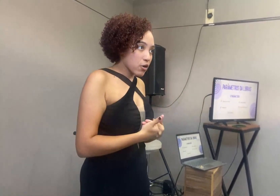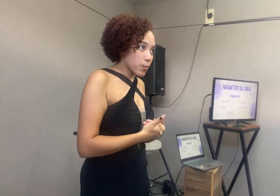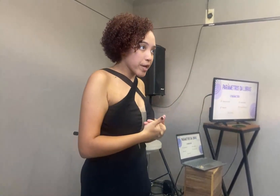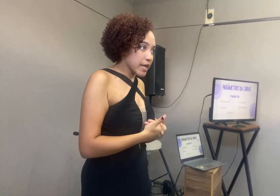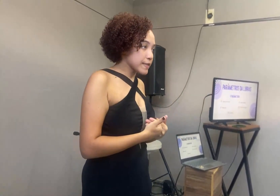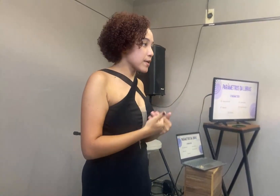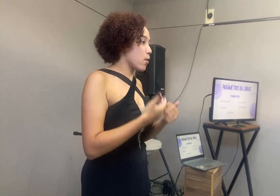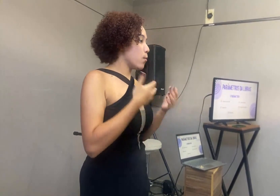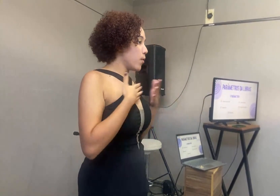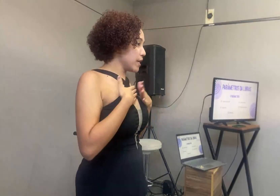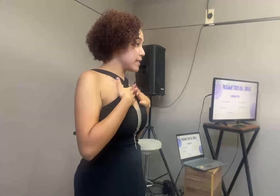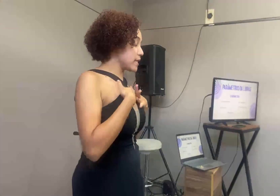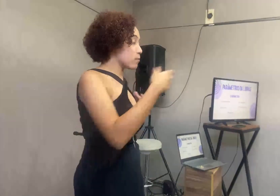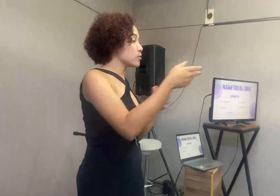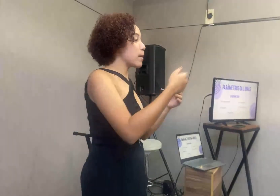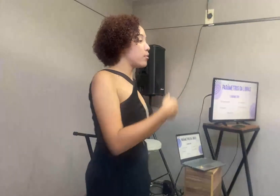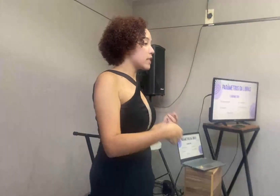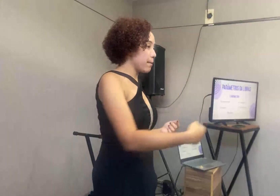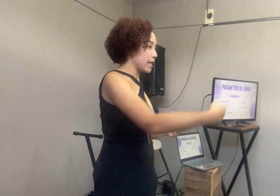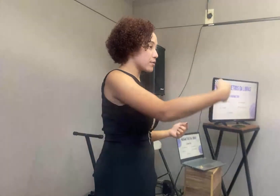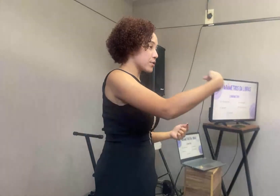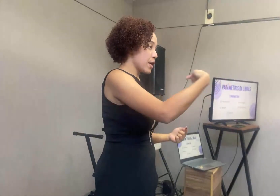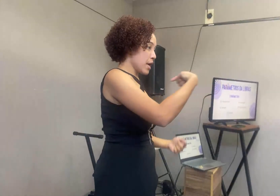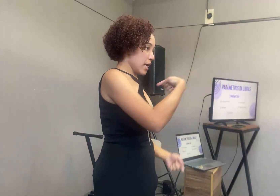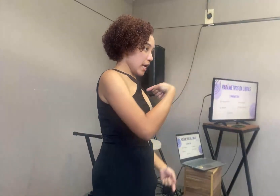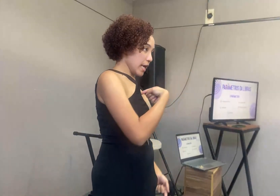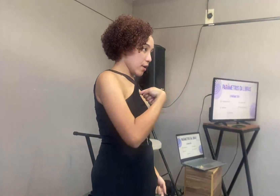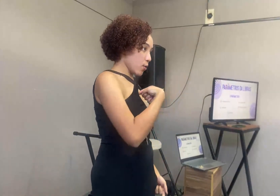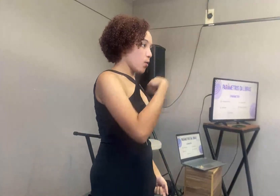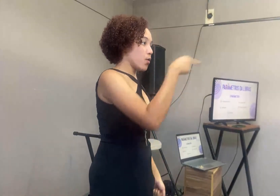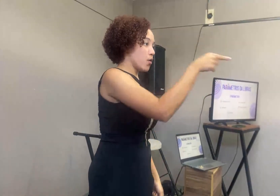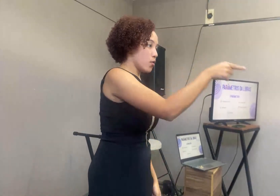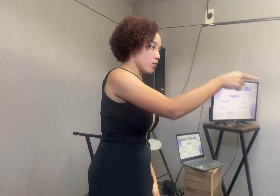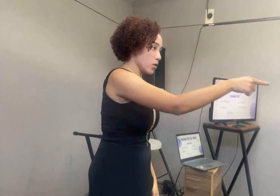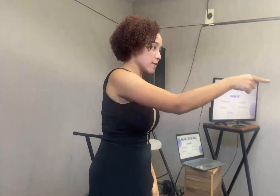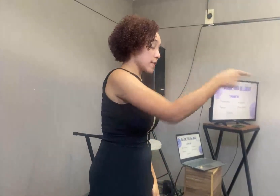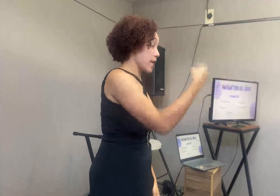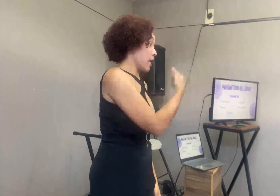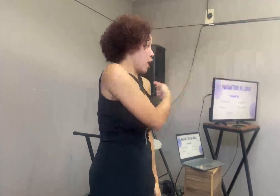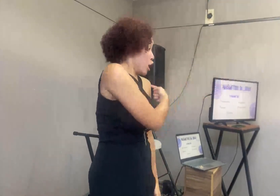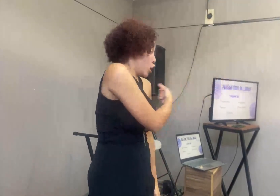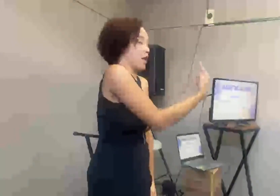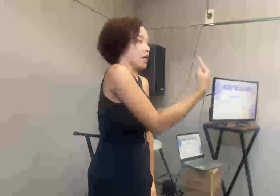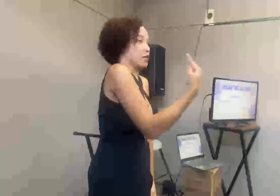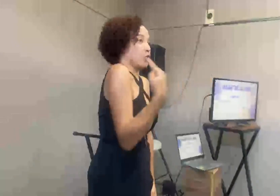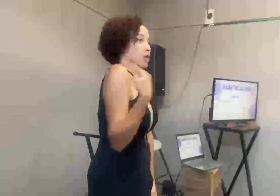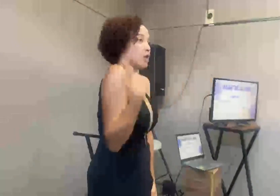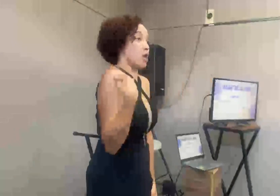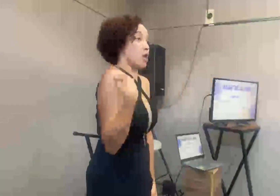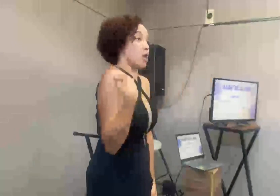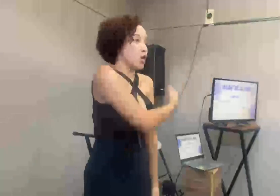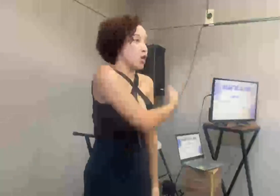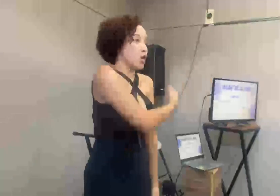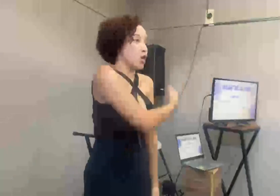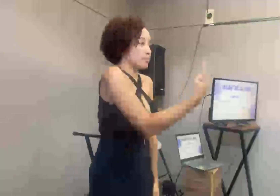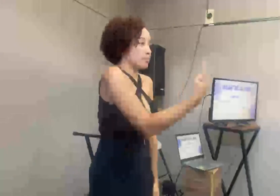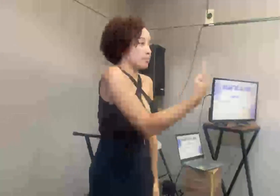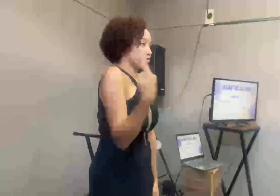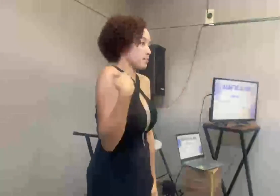à comunicação. Por exemplo, os apontamentos. Eu, você, meu, nós,